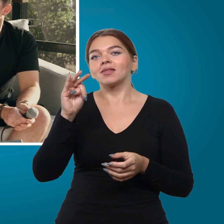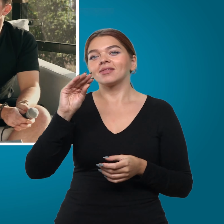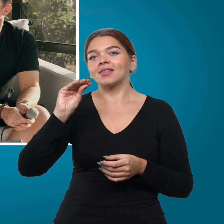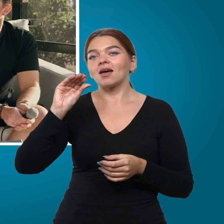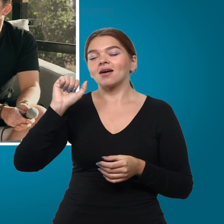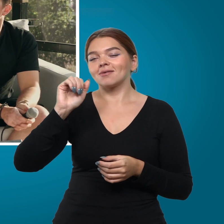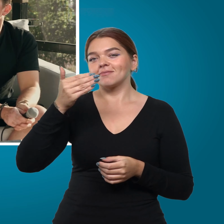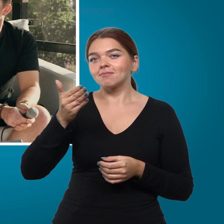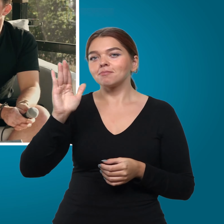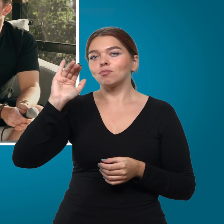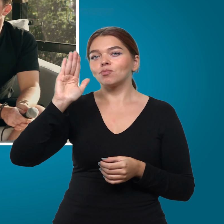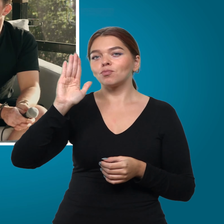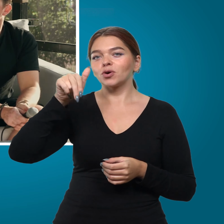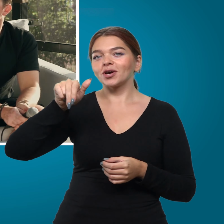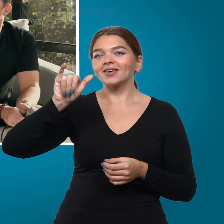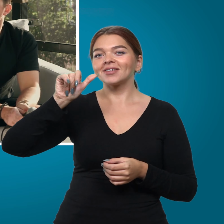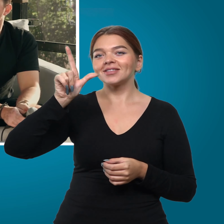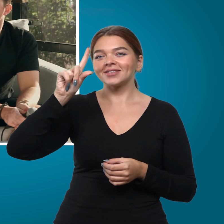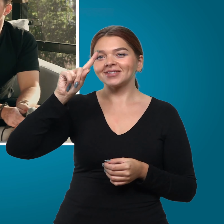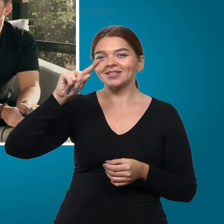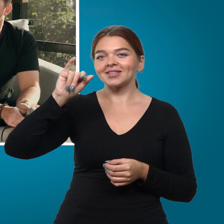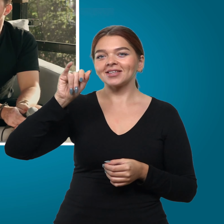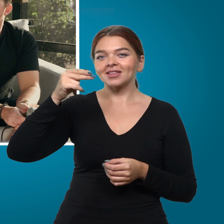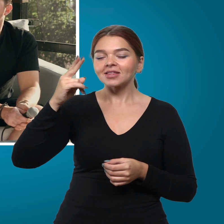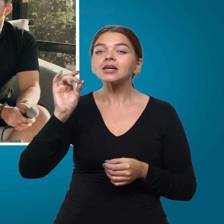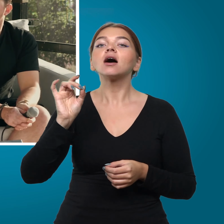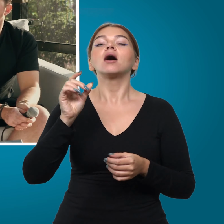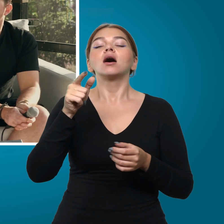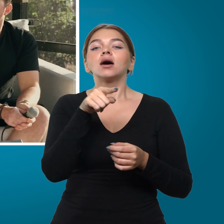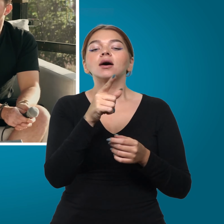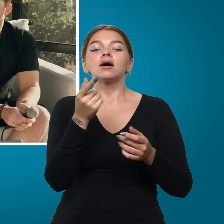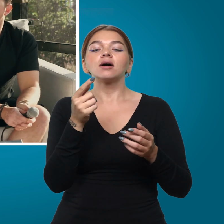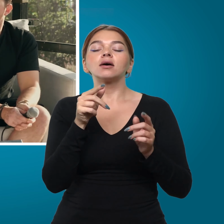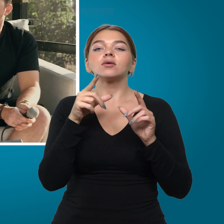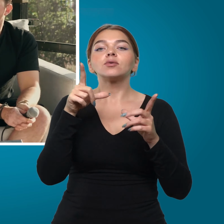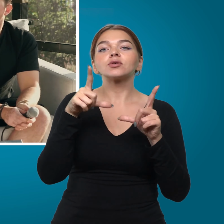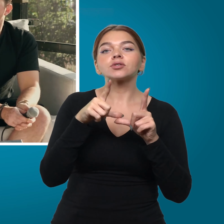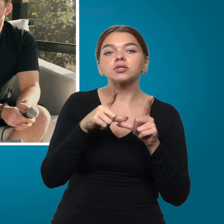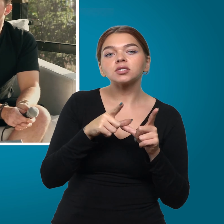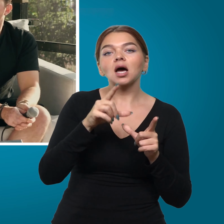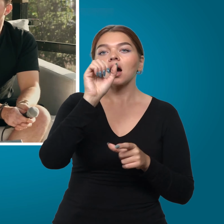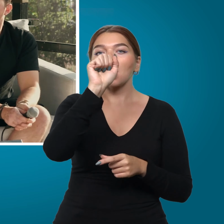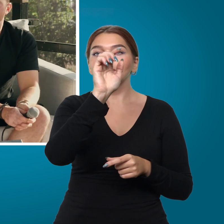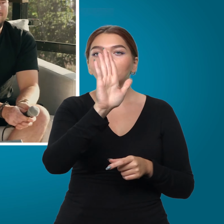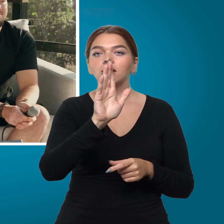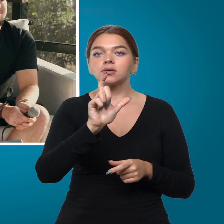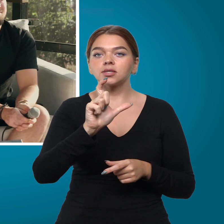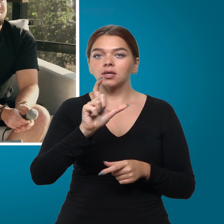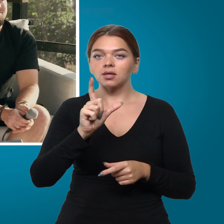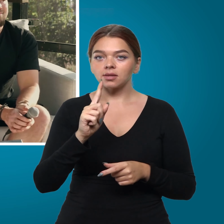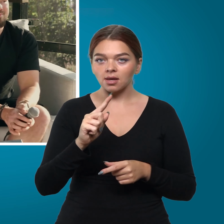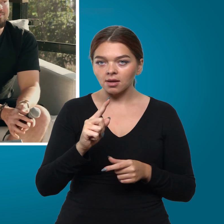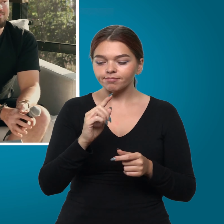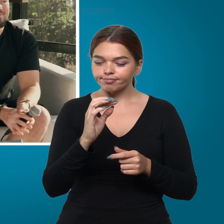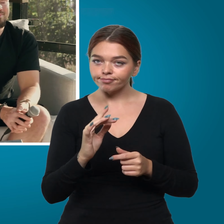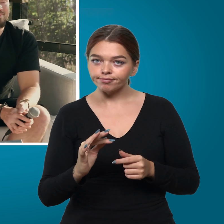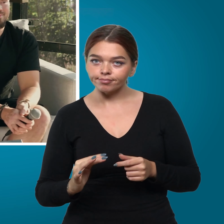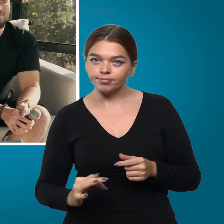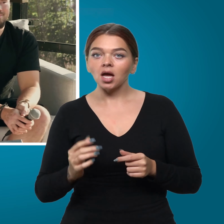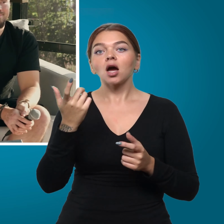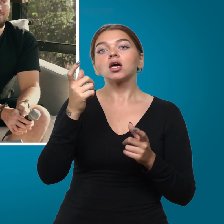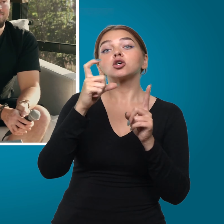pratimų. Tai jeigu toksai grupinis būtų, kuris labiau toks kaip team buildingas, mums labai patiko iš kiekvienos